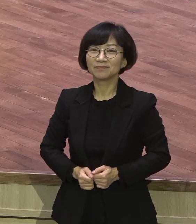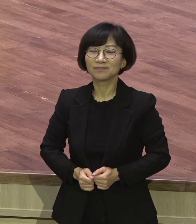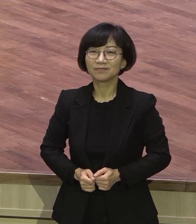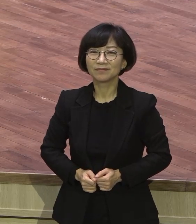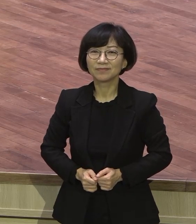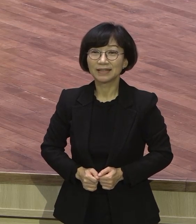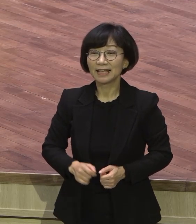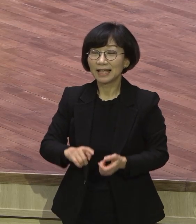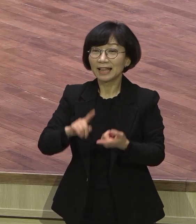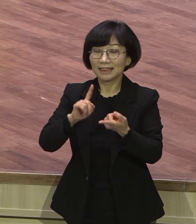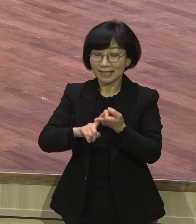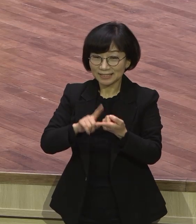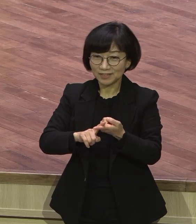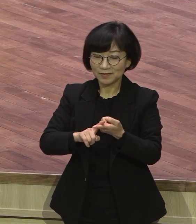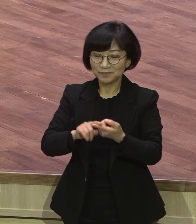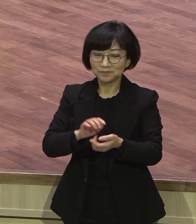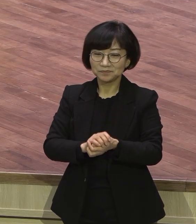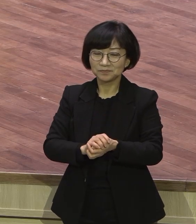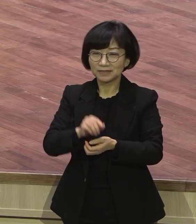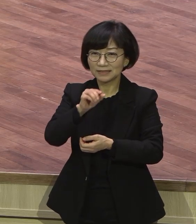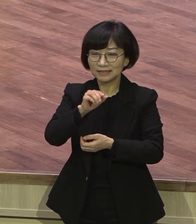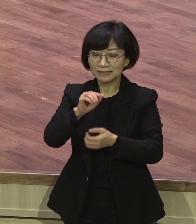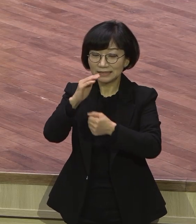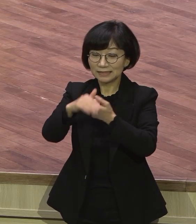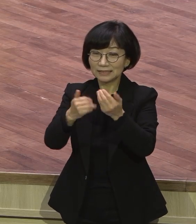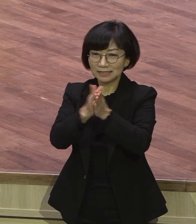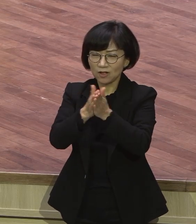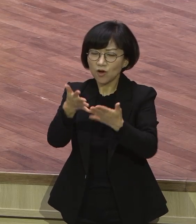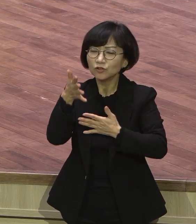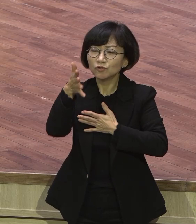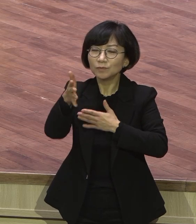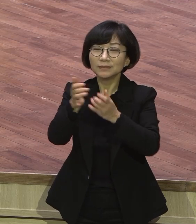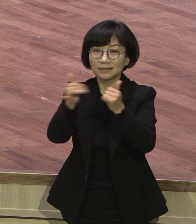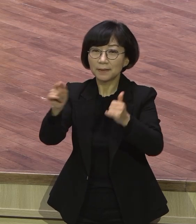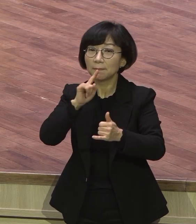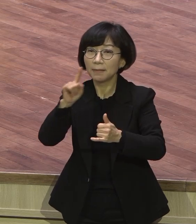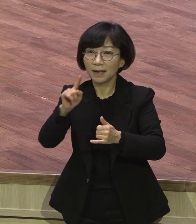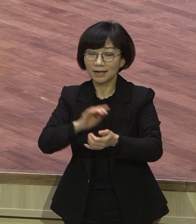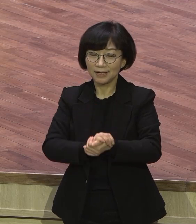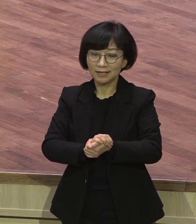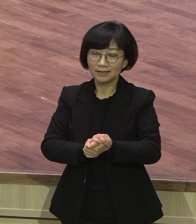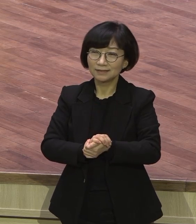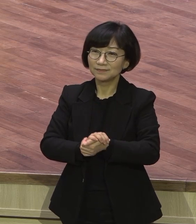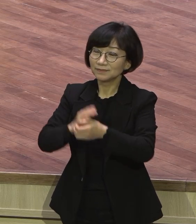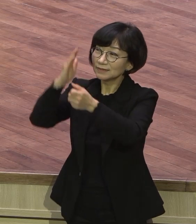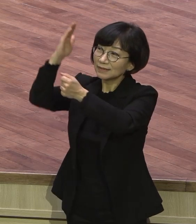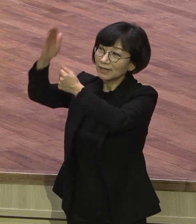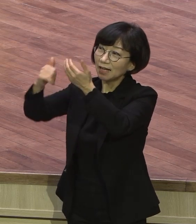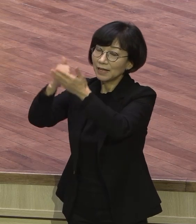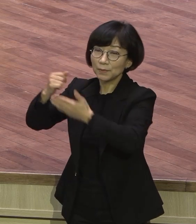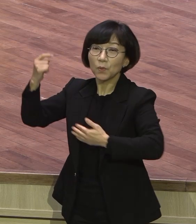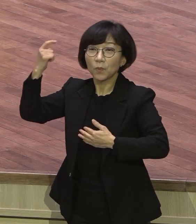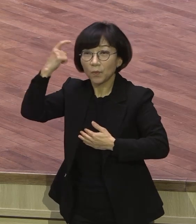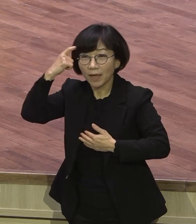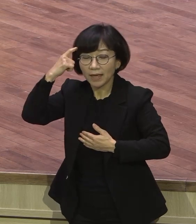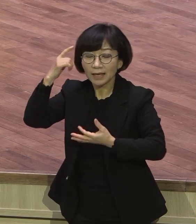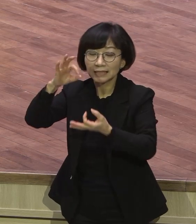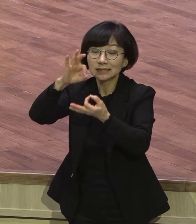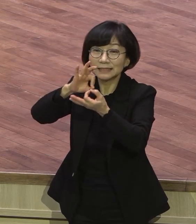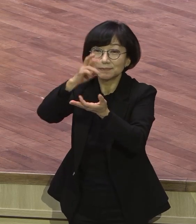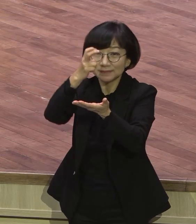성경학자 아드핑크는 그 이유를 설명했습니다 왜 하나님이 돌판에다가 십개 명을